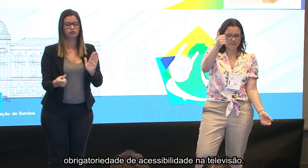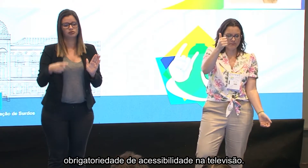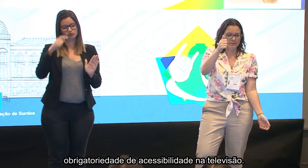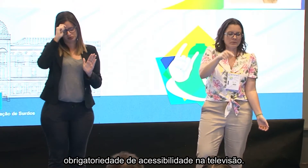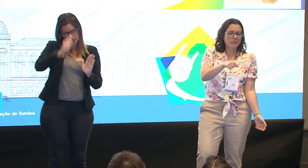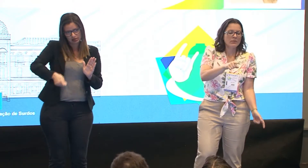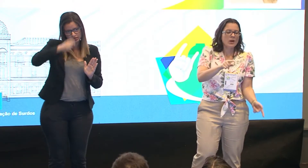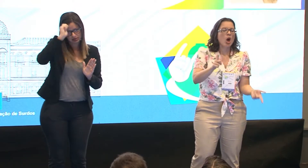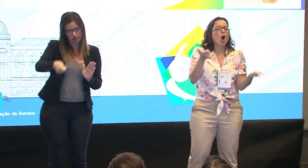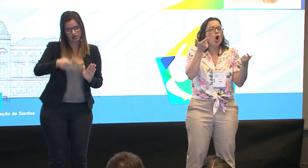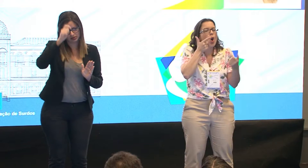televisão.